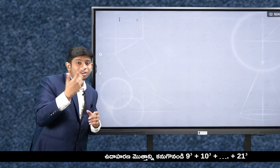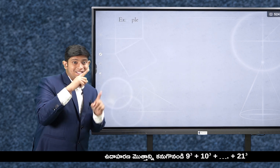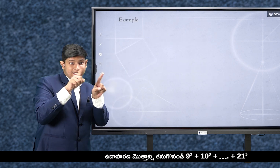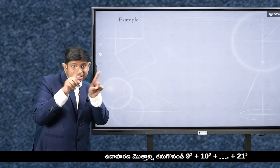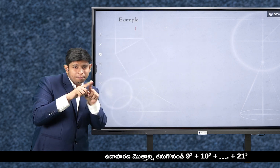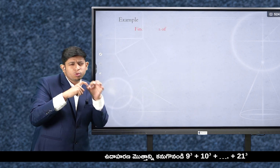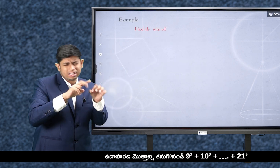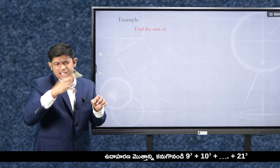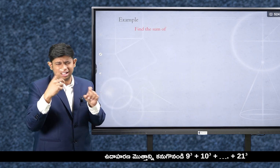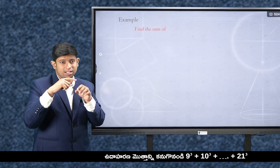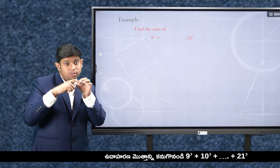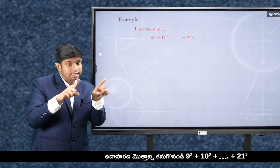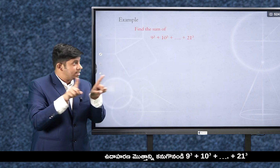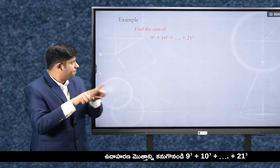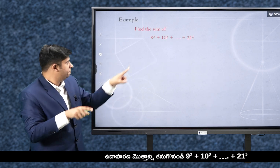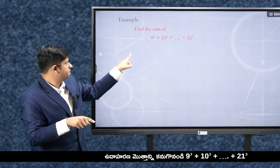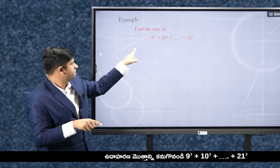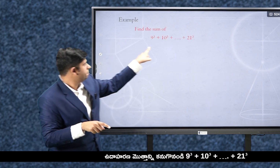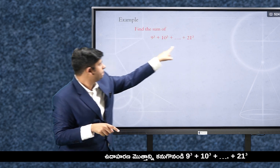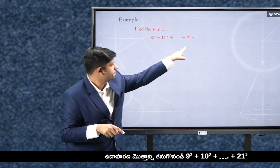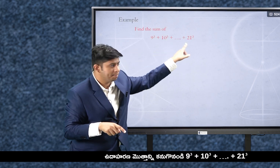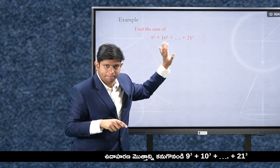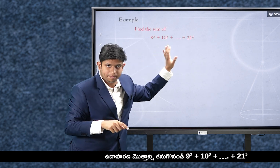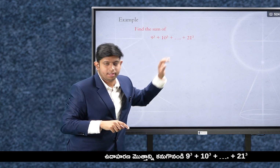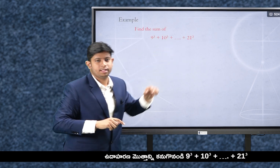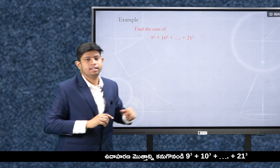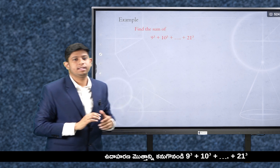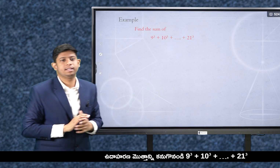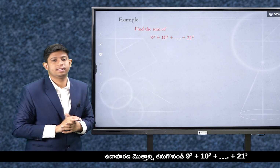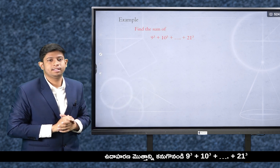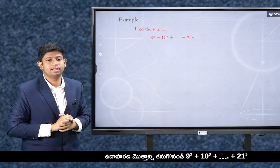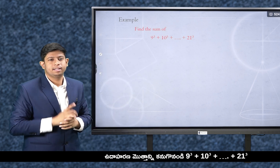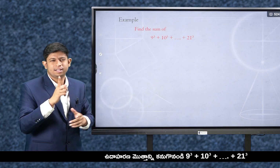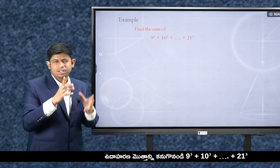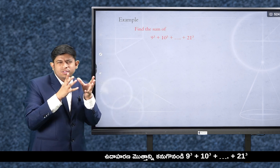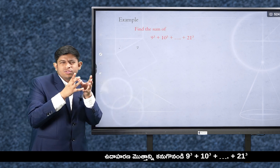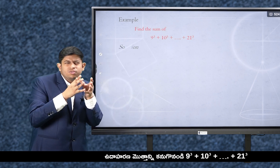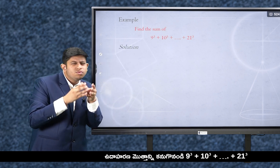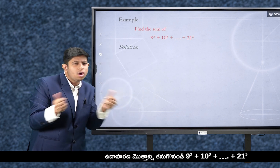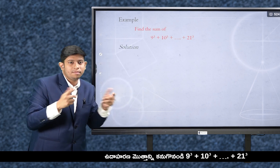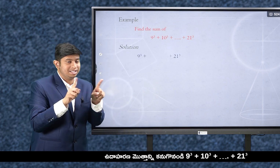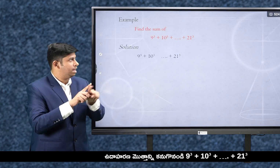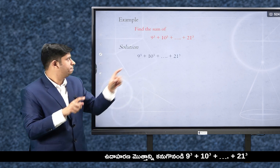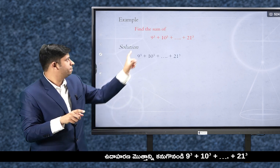ఉదాహరణ: మొత్తాన్ని కనుగొనండి. 9 క్యూబ్ ప్లస్ 10 క్యూబ్ ప్లస్ అండ్ సో ఆన్ ప్లస్ 21